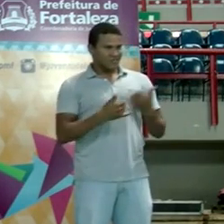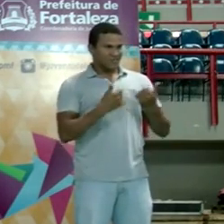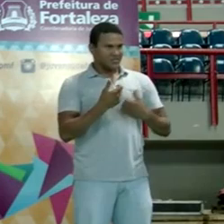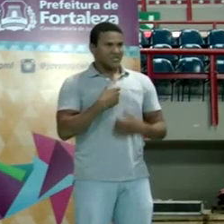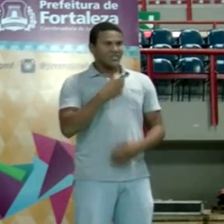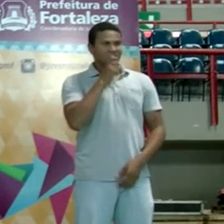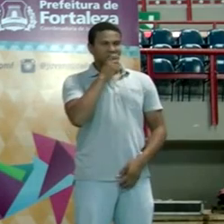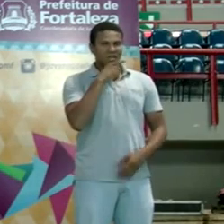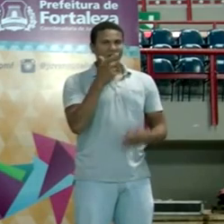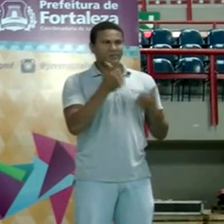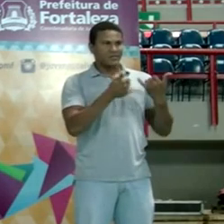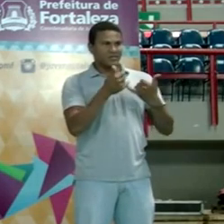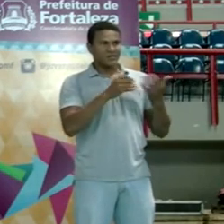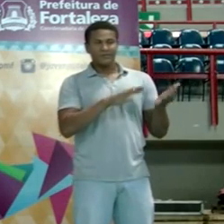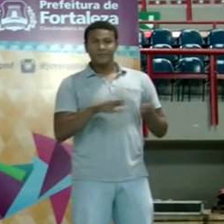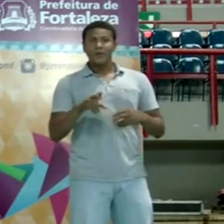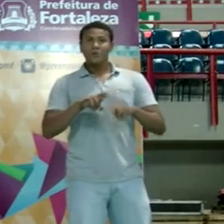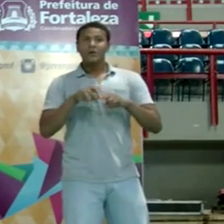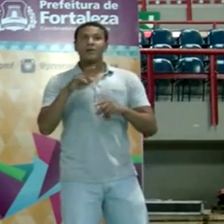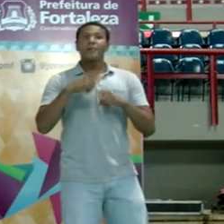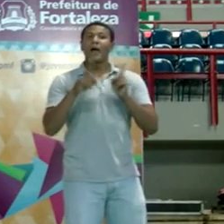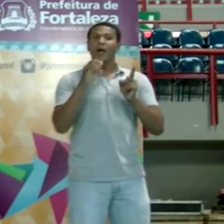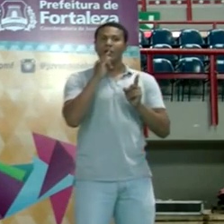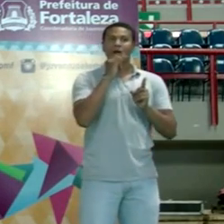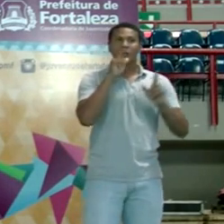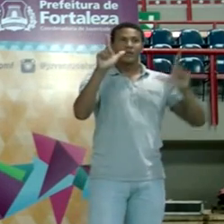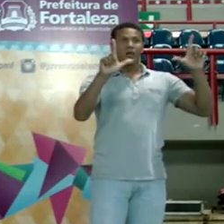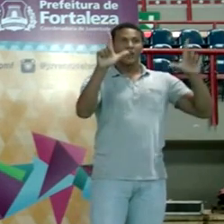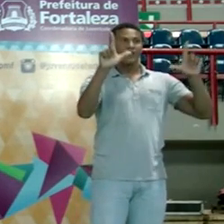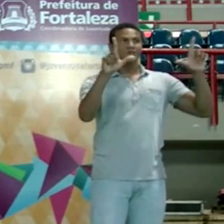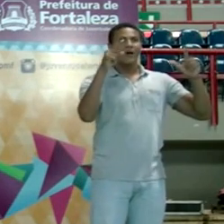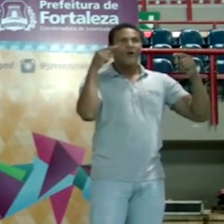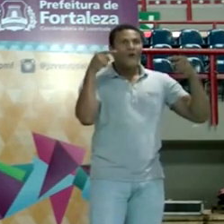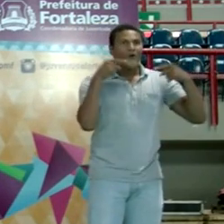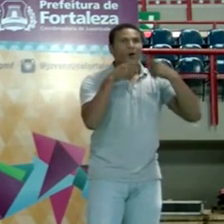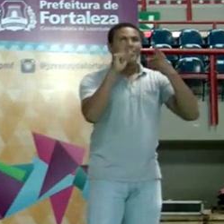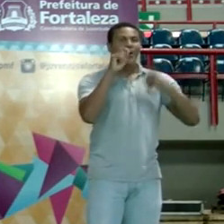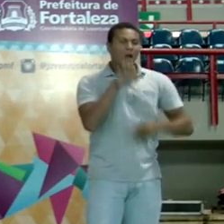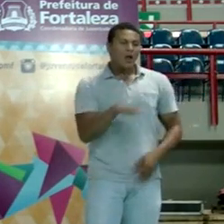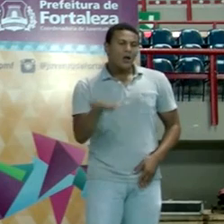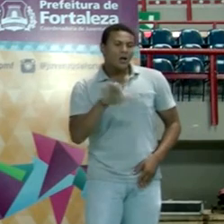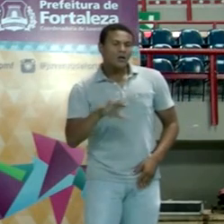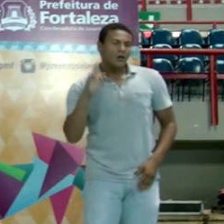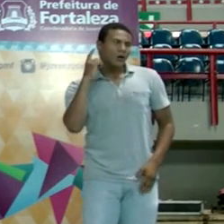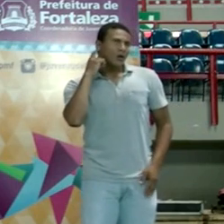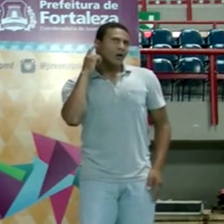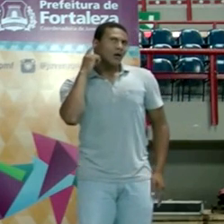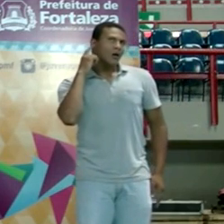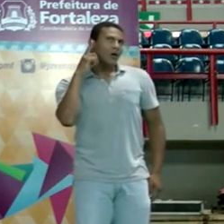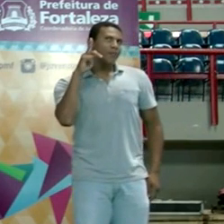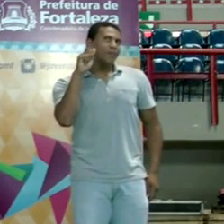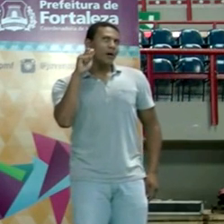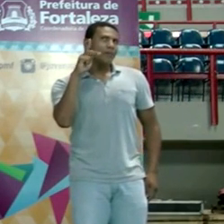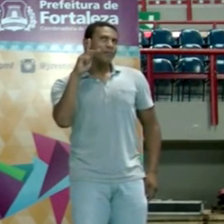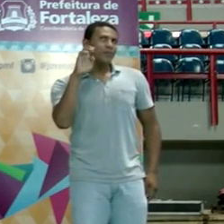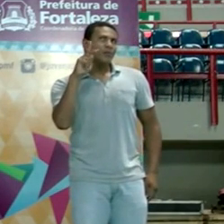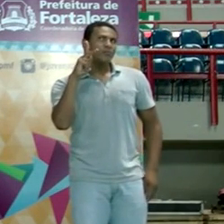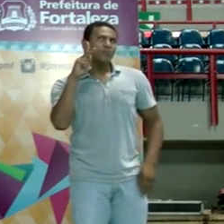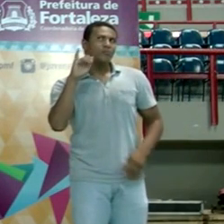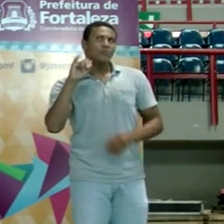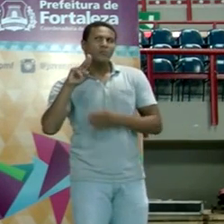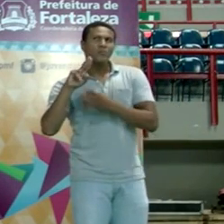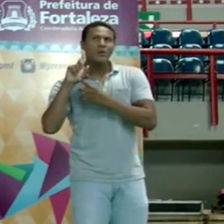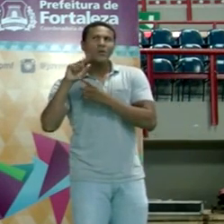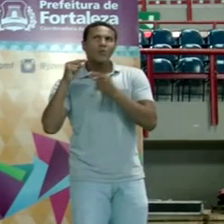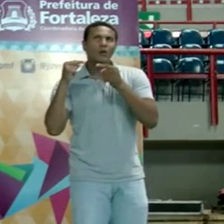Mas a televisão vai dizer o quê? Que desde pequenininho a criança vai ter a ideia de que sapato é na Casa Pio. Olha que